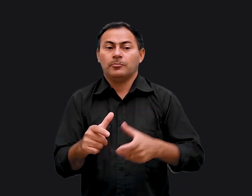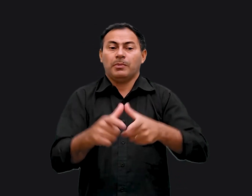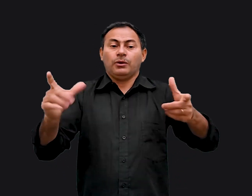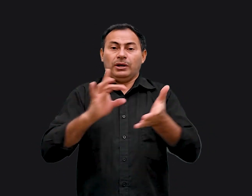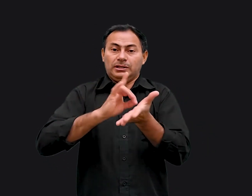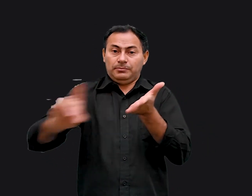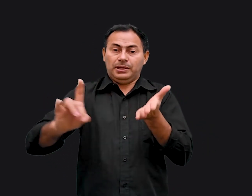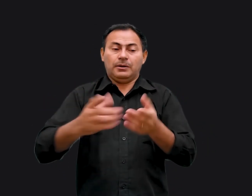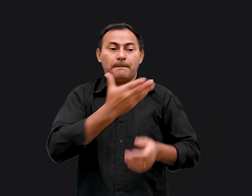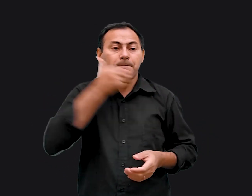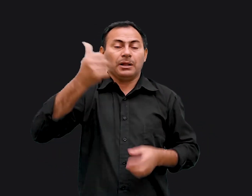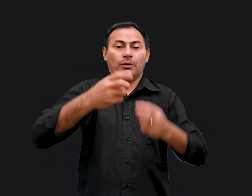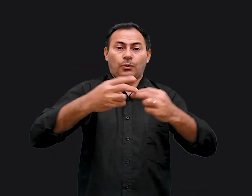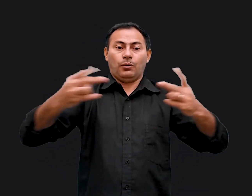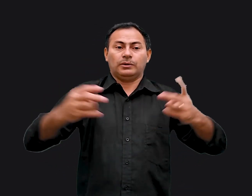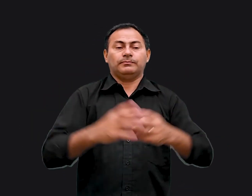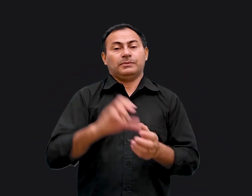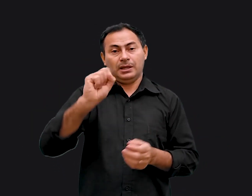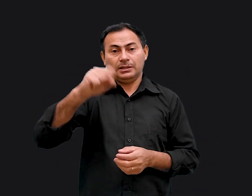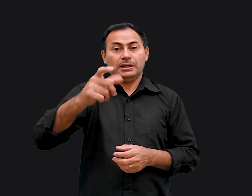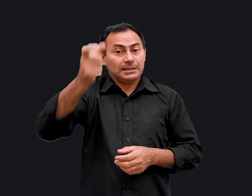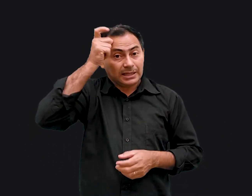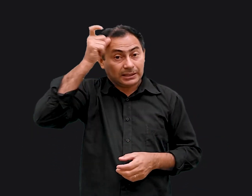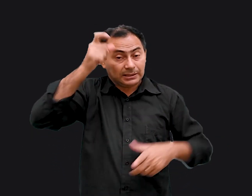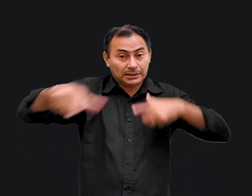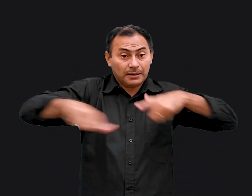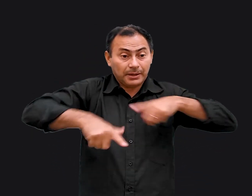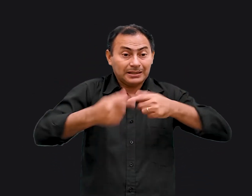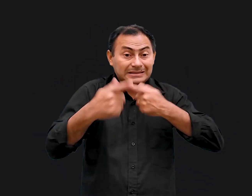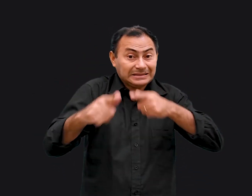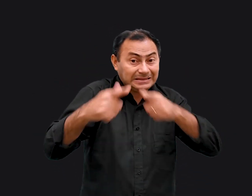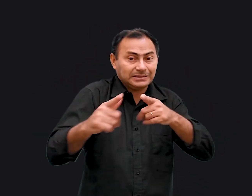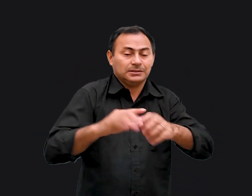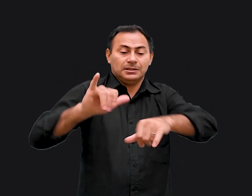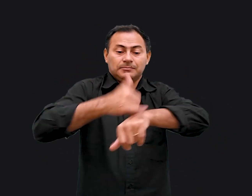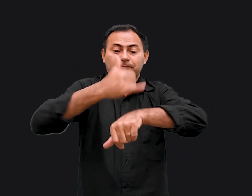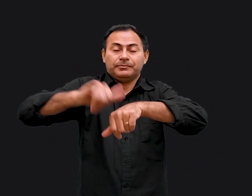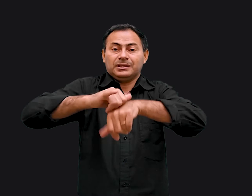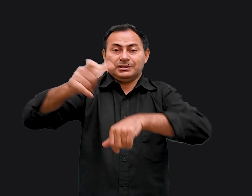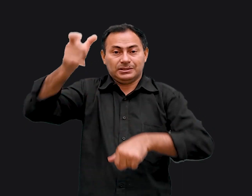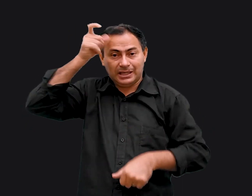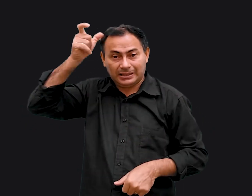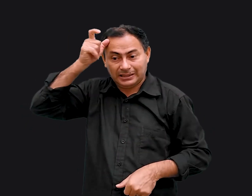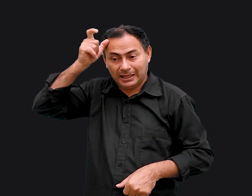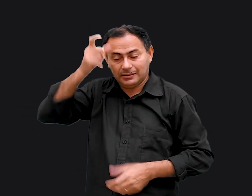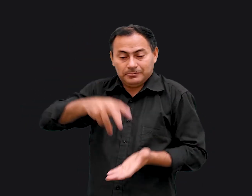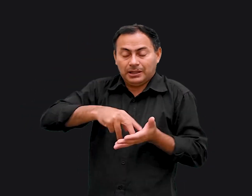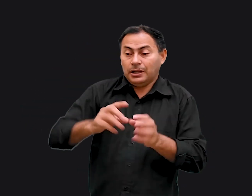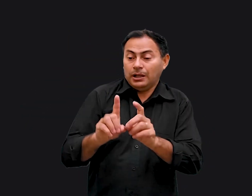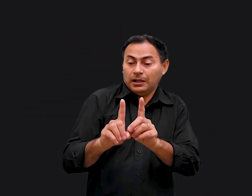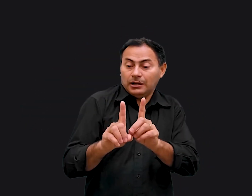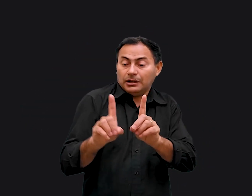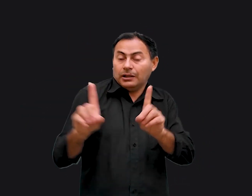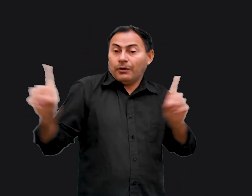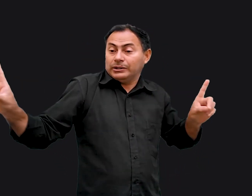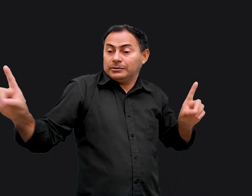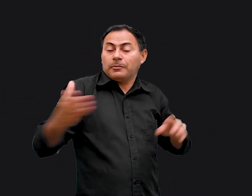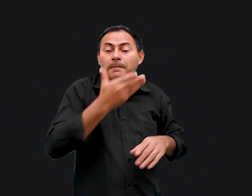o maior inimigo da melhor coisa. É assim que Satanás trabalha. Essa é a estratégia dele. Ele nos mantém longe do melhor de Deus,